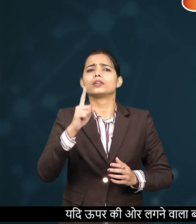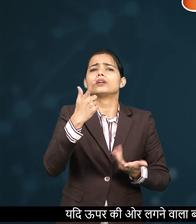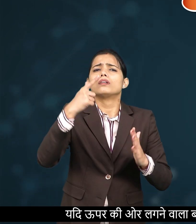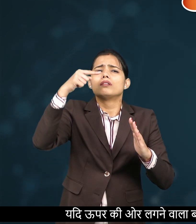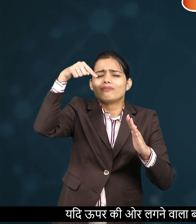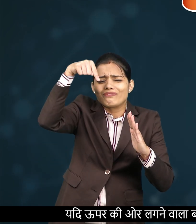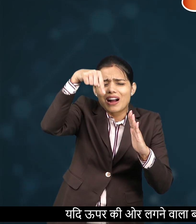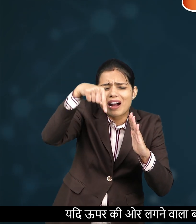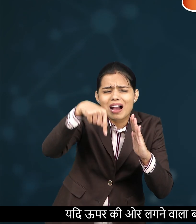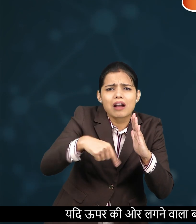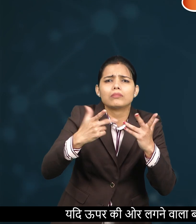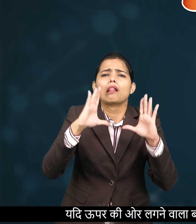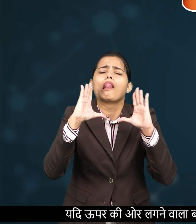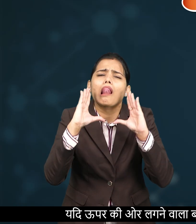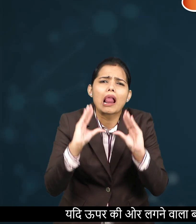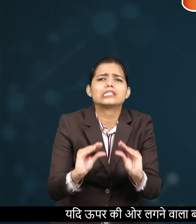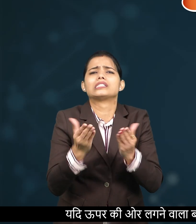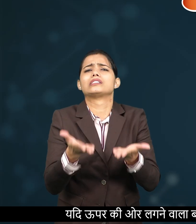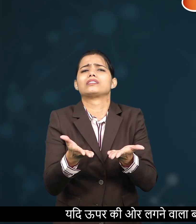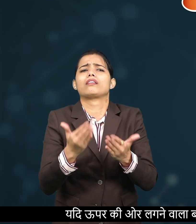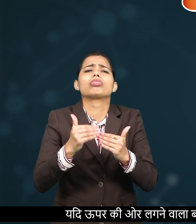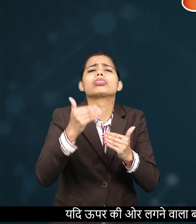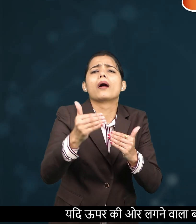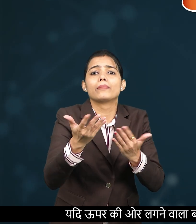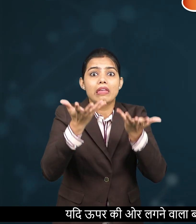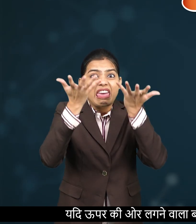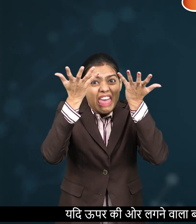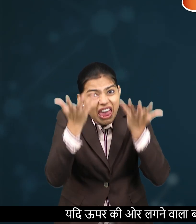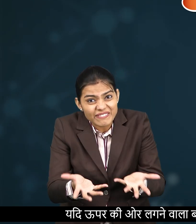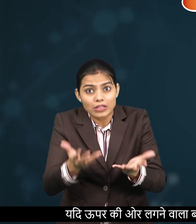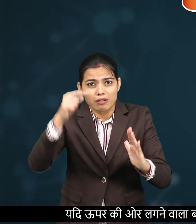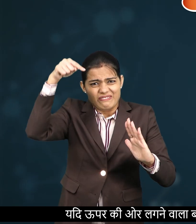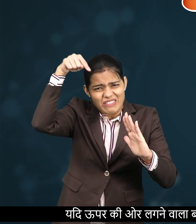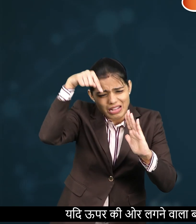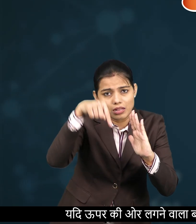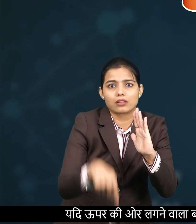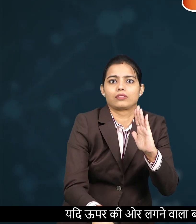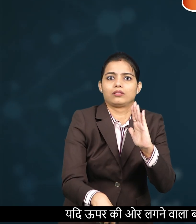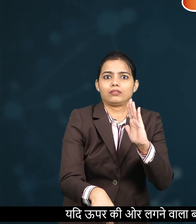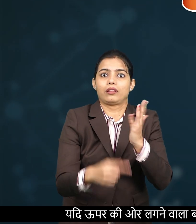यदि ऊपर की ओर लगने वाला बल वस्तु के वजन से कम हो तो वस्तु डूब जाती है।